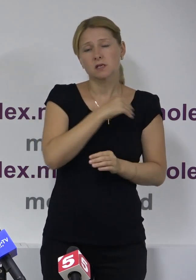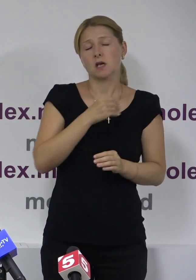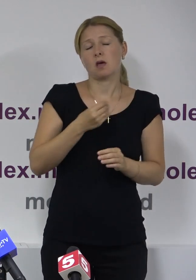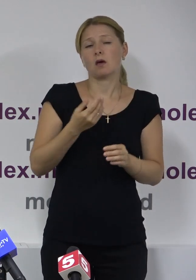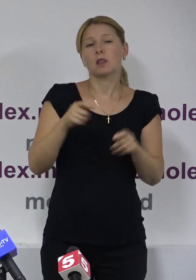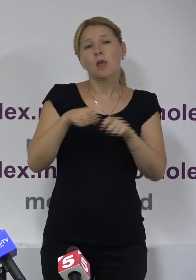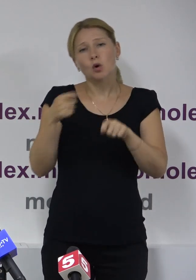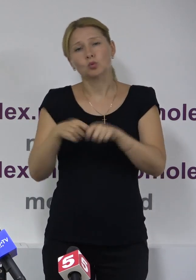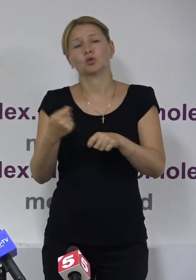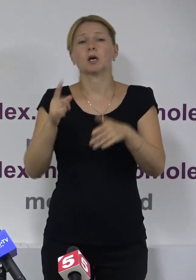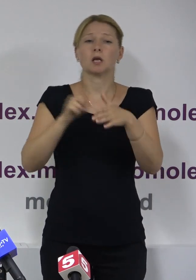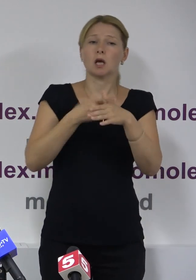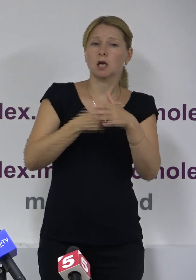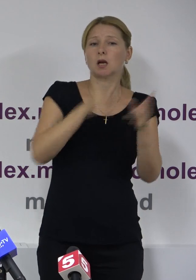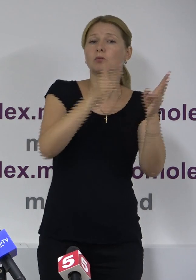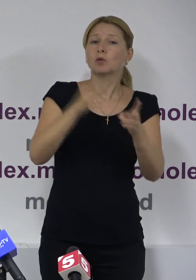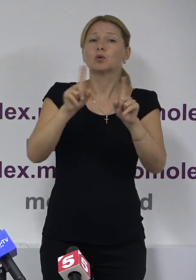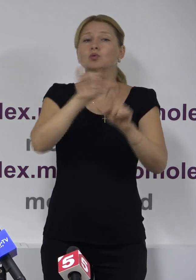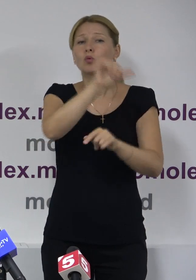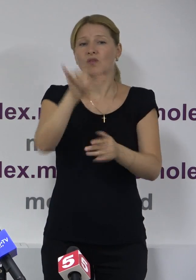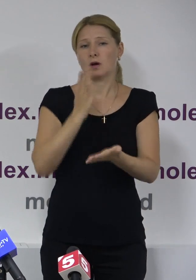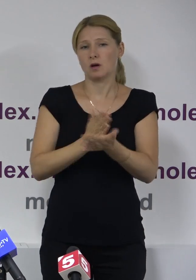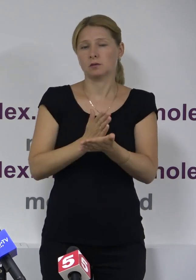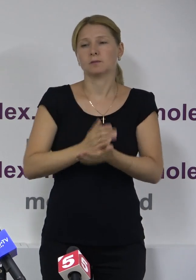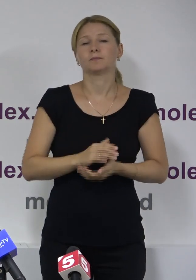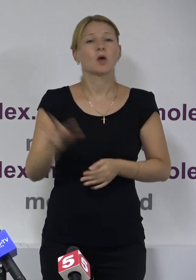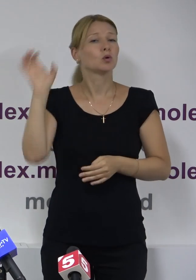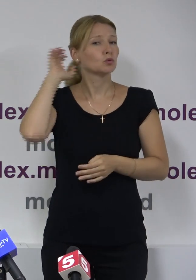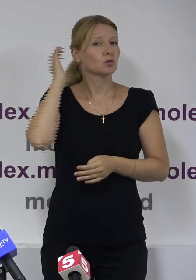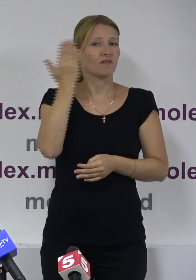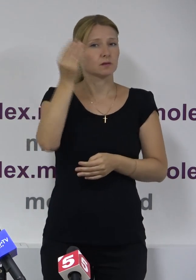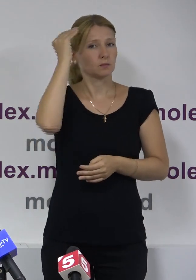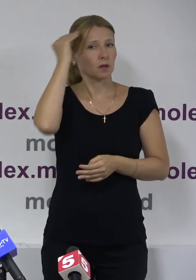constatate, dar și să ascultăm opinia dumneavoastră.